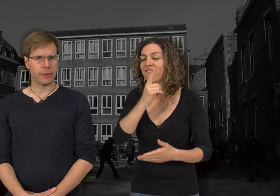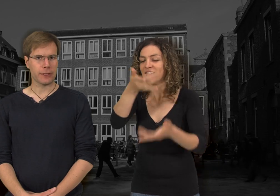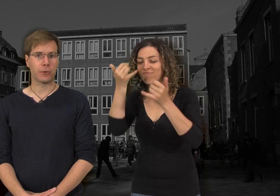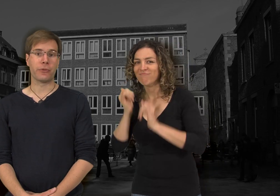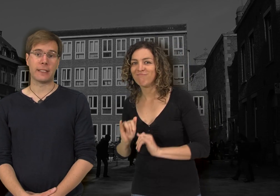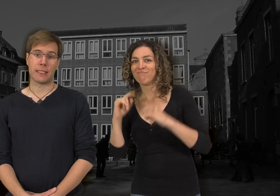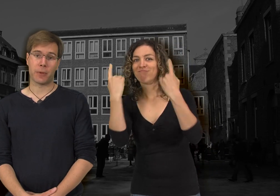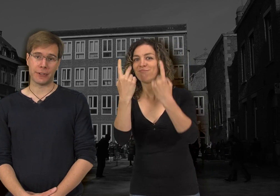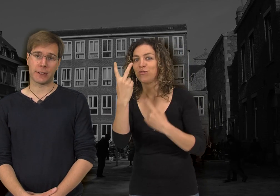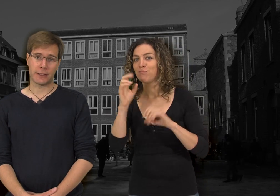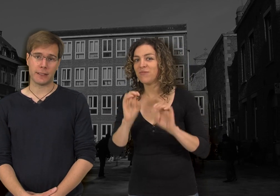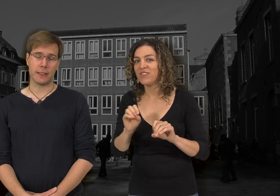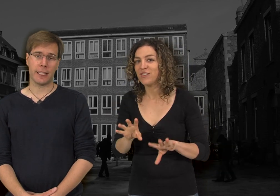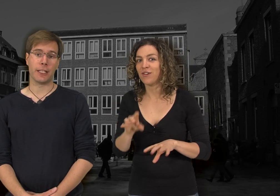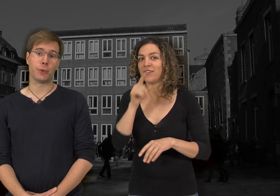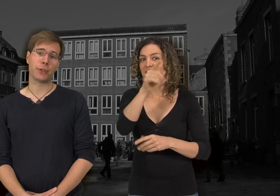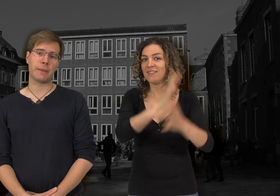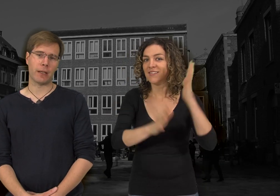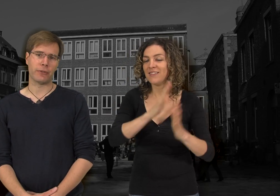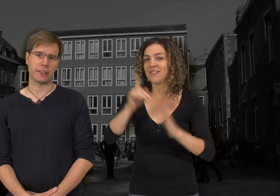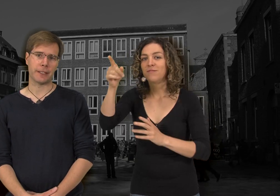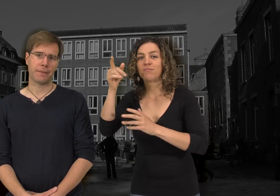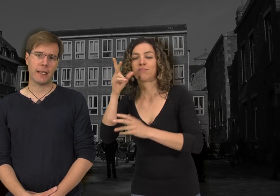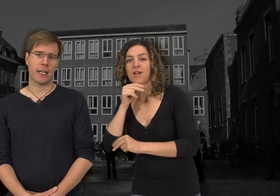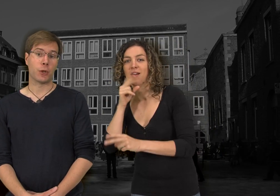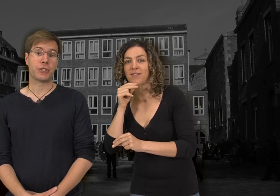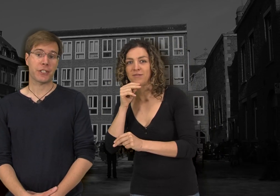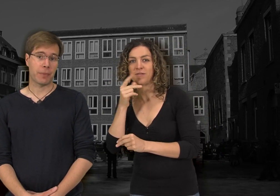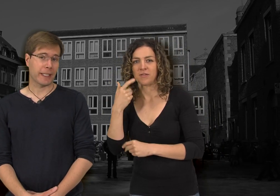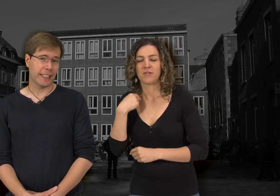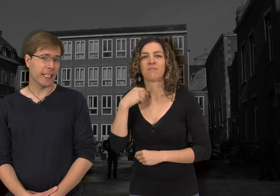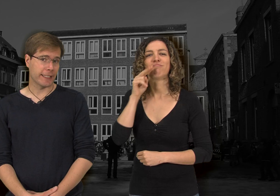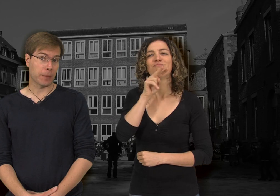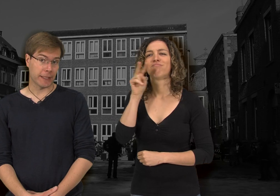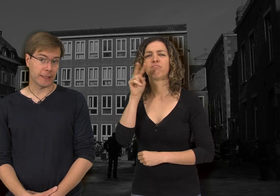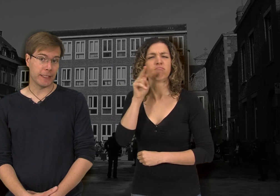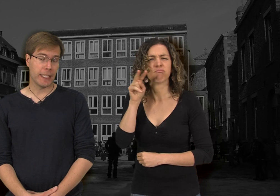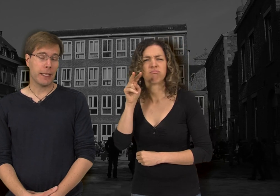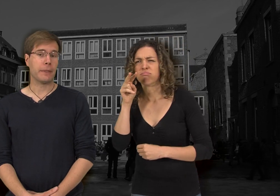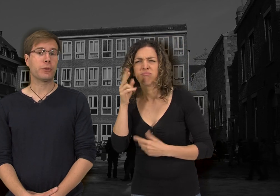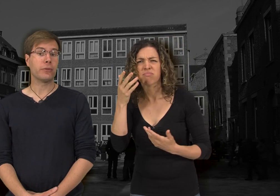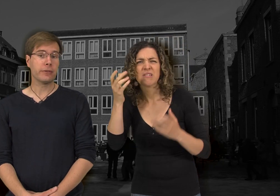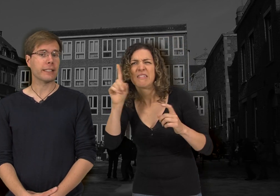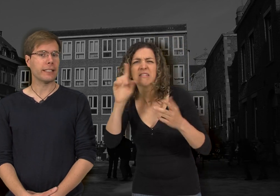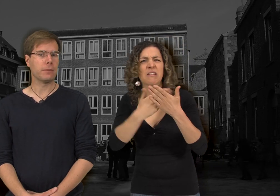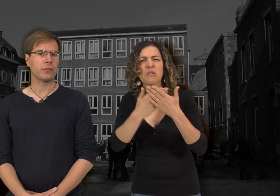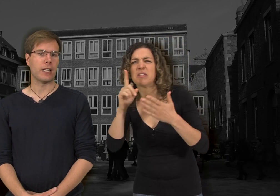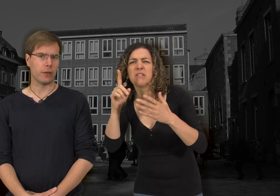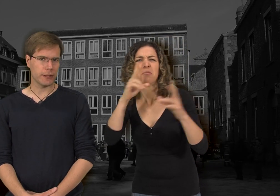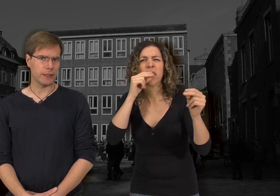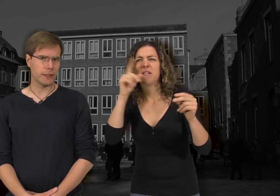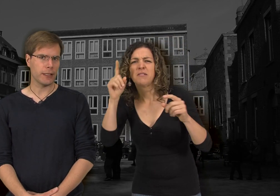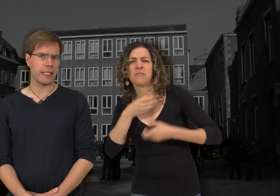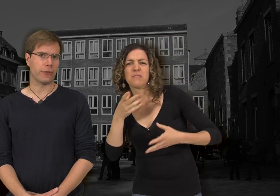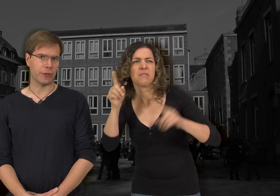un élève qui se trouve face à un professeur qui signe et un autre qui parle en français. Alors ne cherchez pas qui interprète qui, mais trouvez votre équilibre entre la